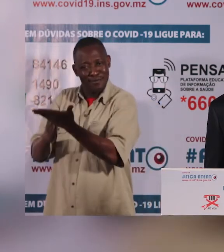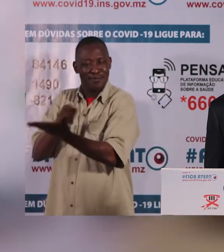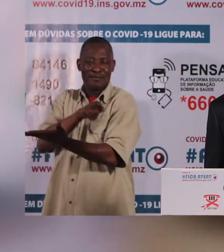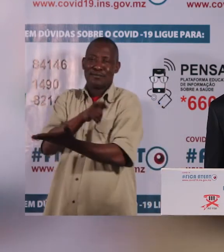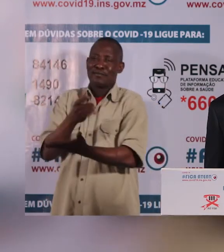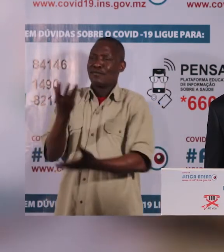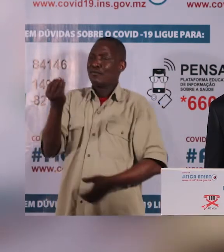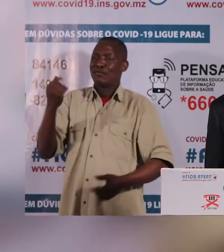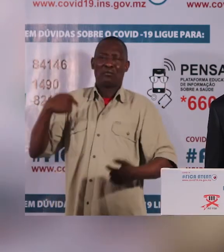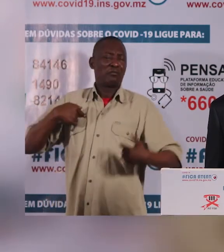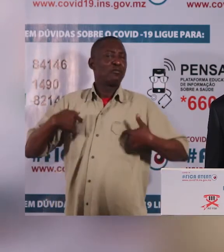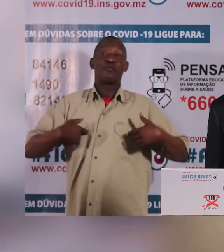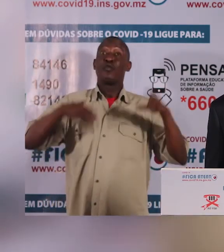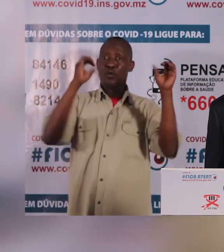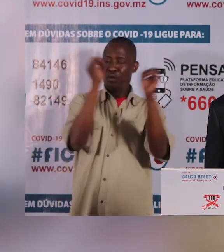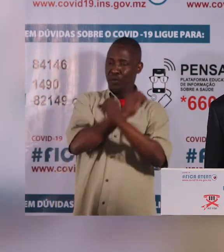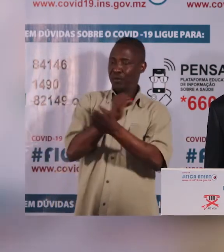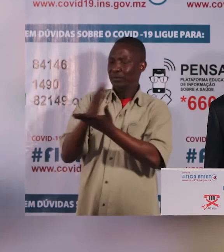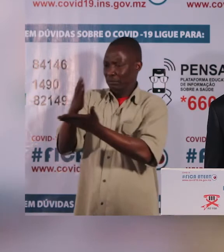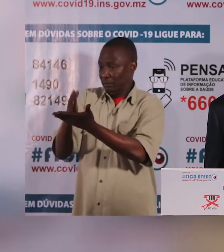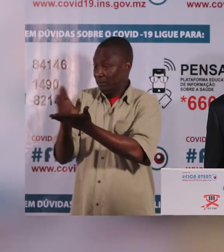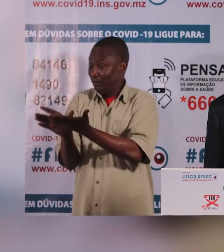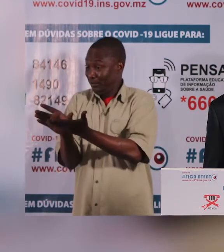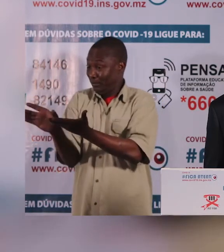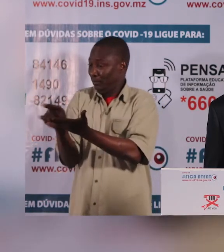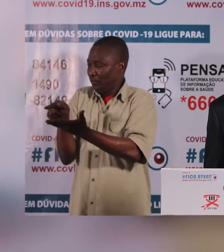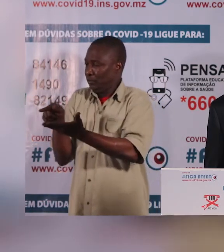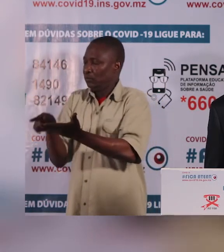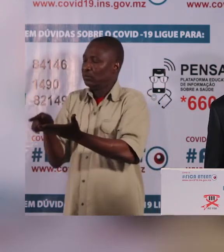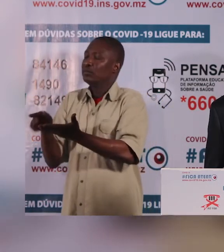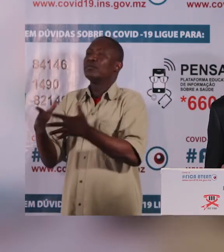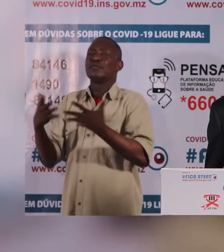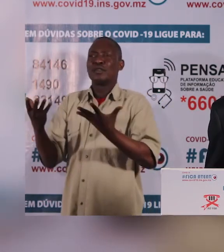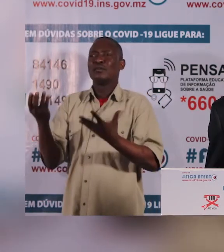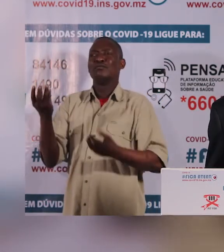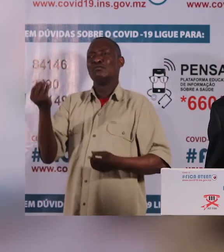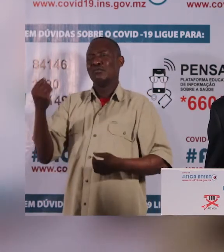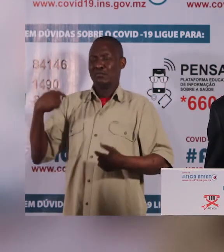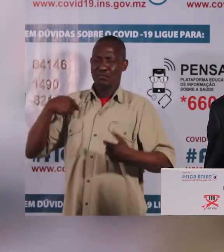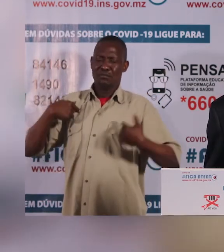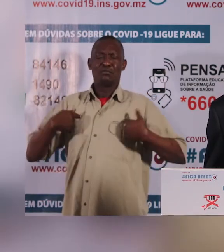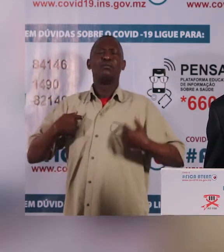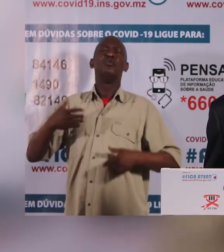com sintomatologia, principalmente uma sintomatologia leve.